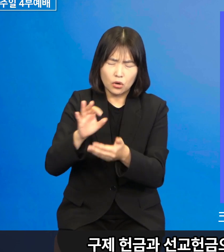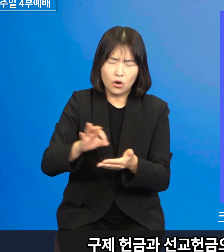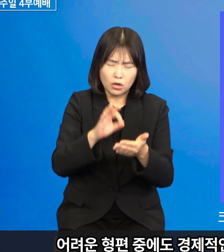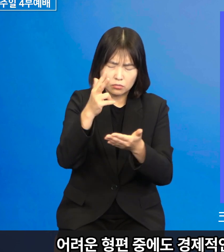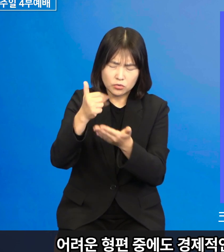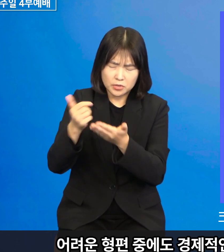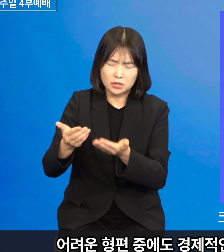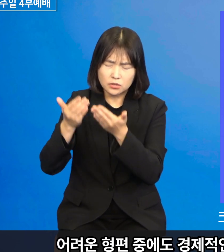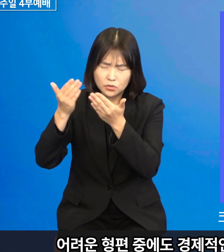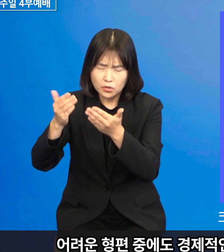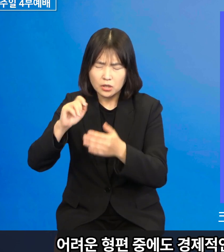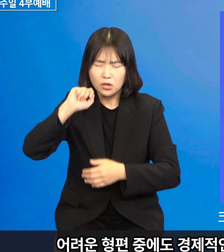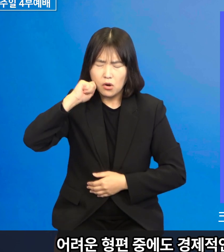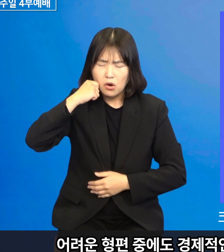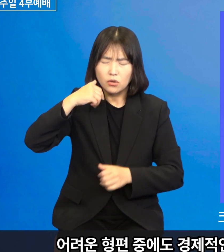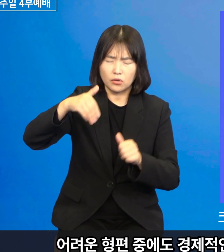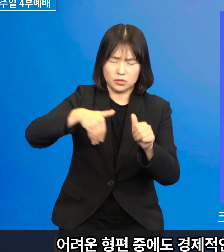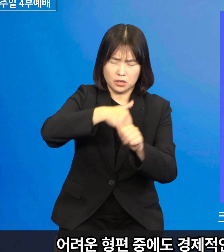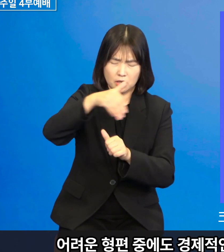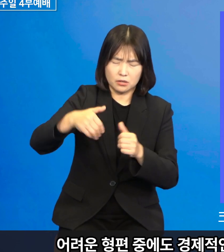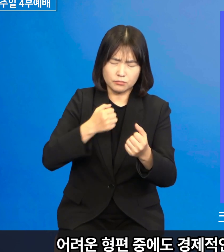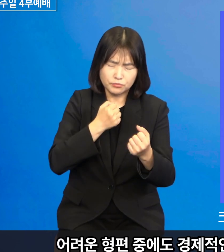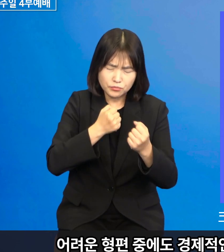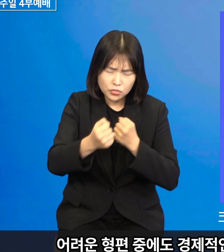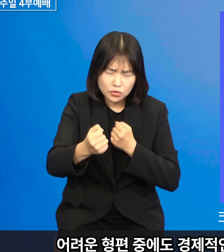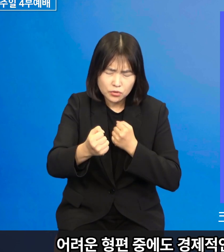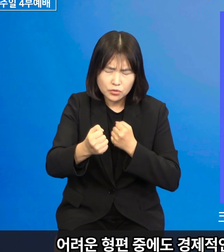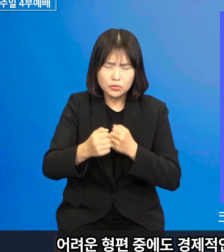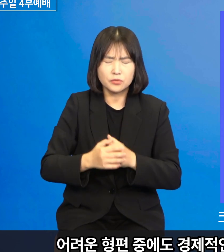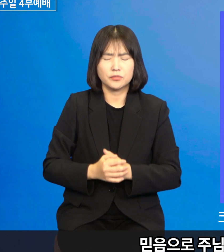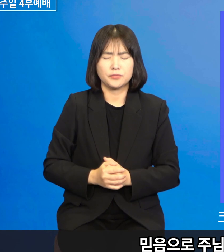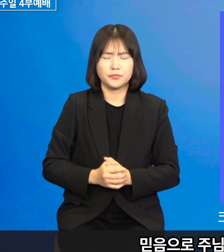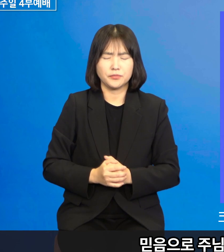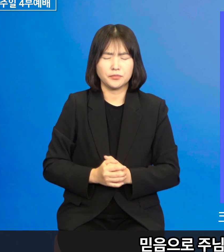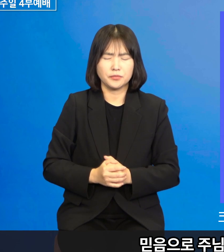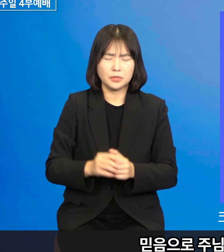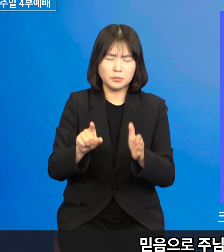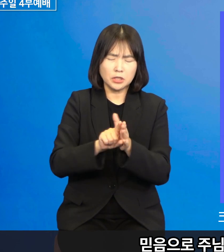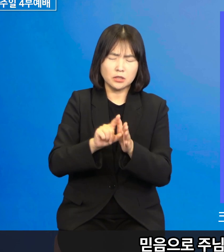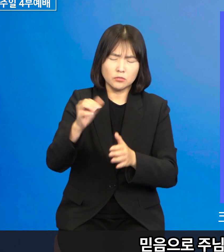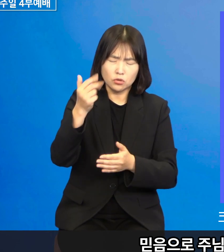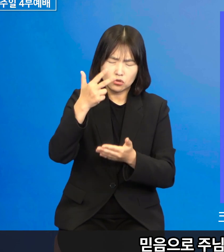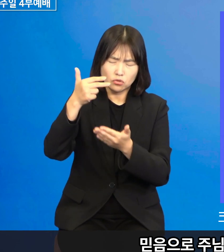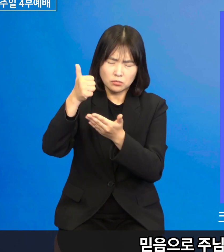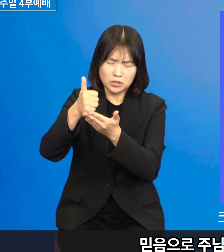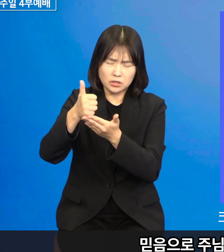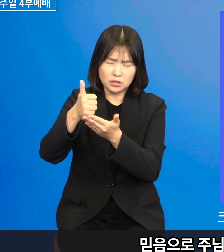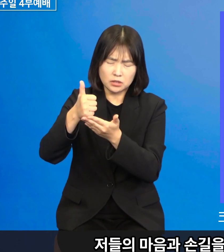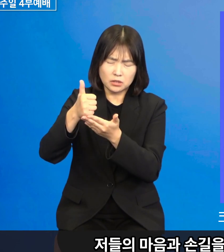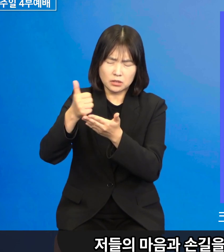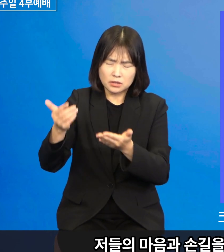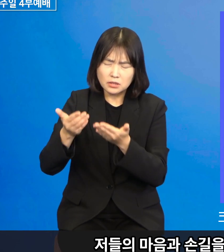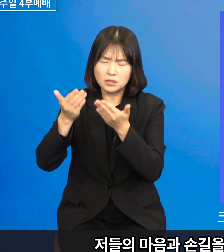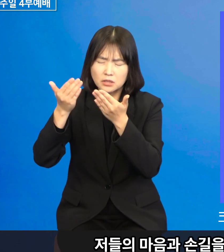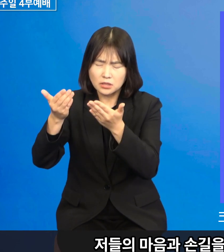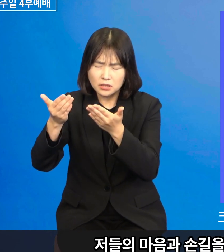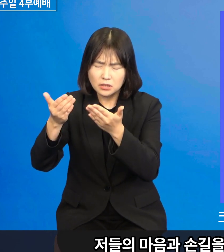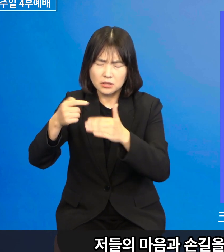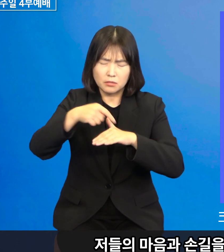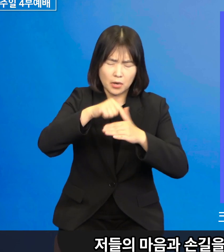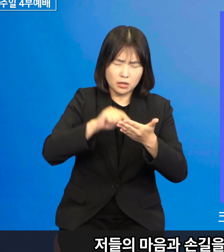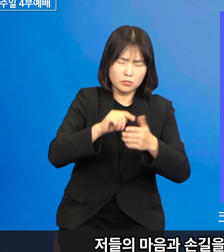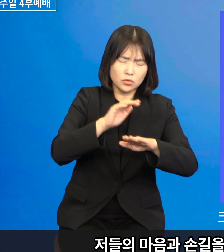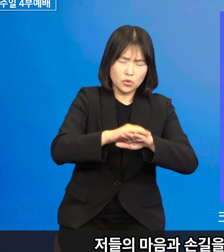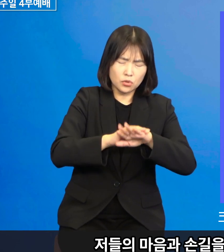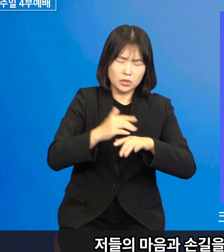올려드리오니 어려운 형편 중에도 경제적인 위기 상황 중에도 믿음으로 주님께 나아가 드리는 저들의 마음과